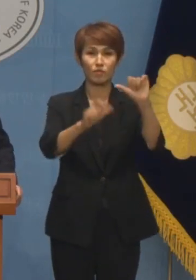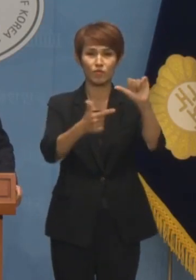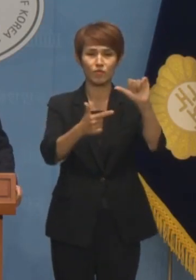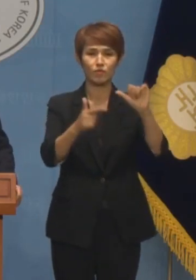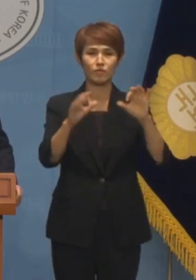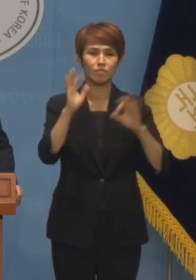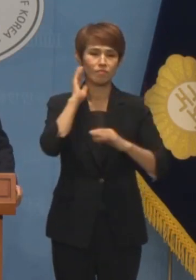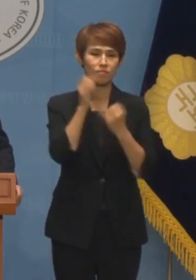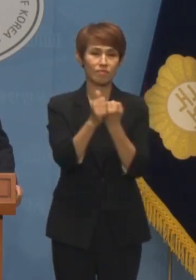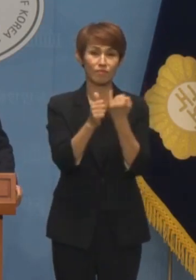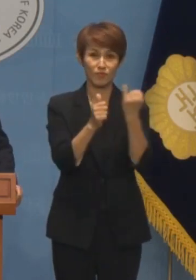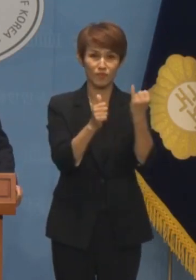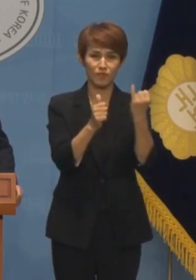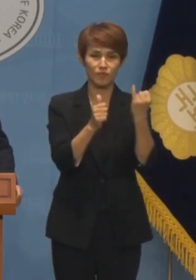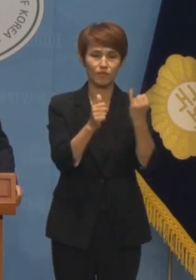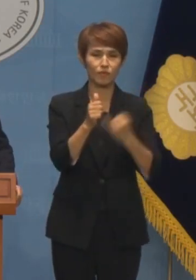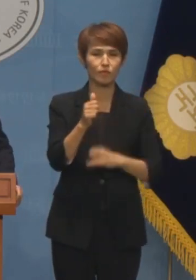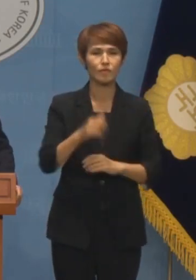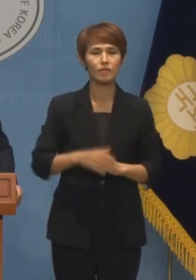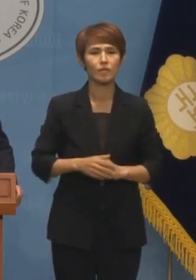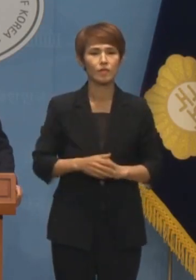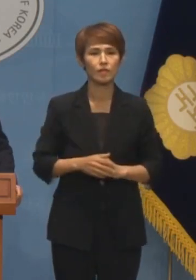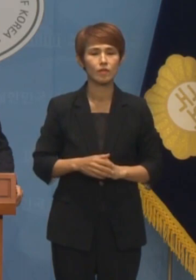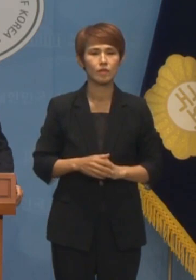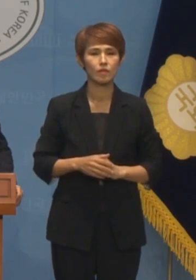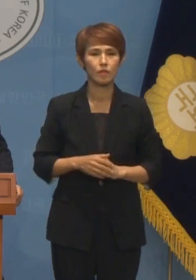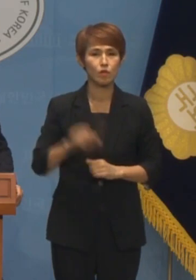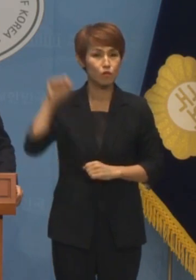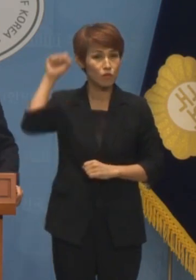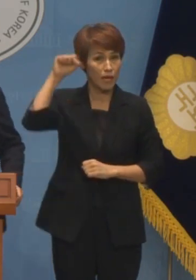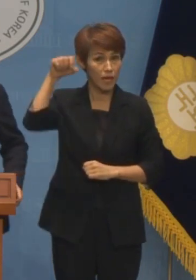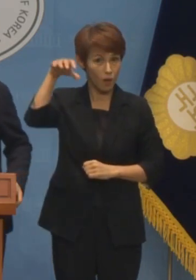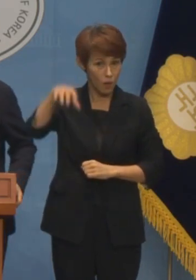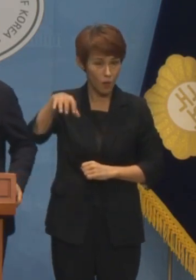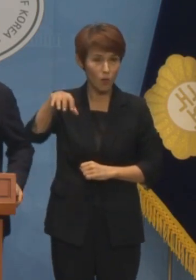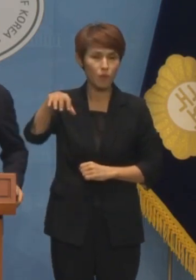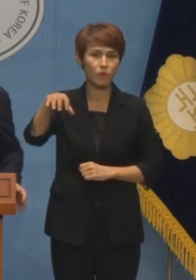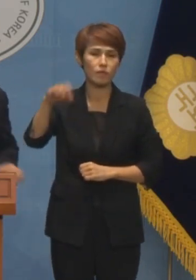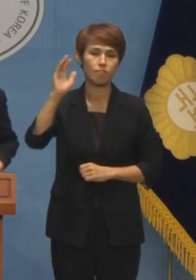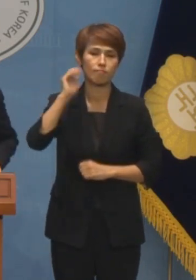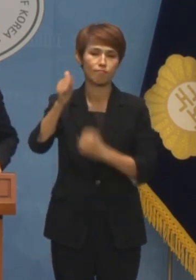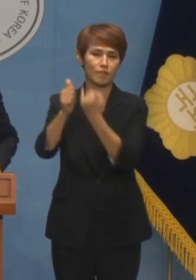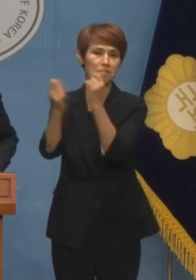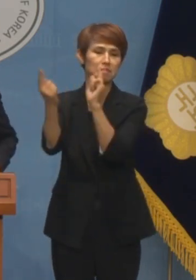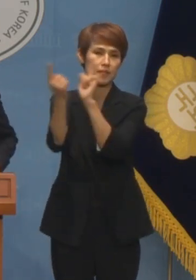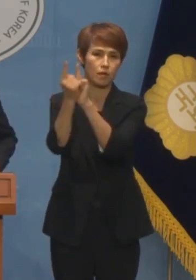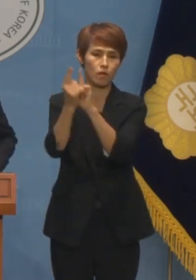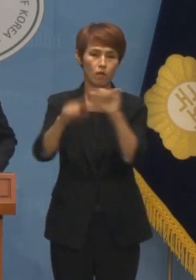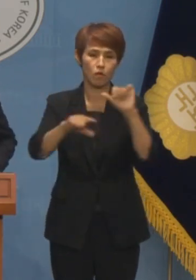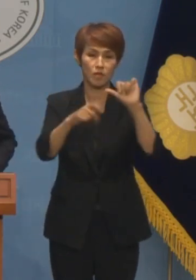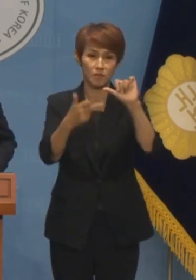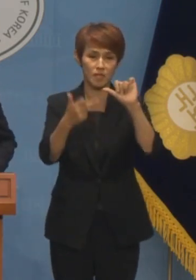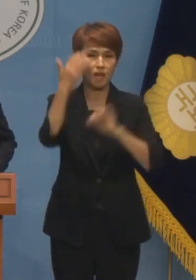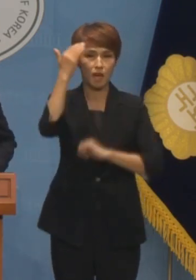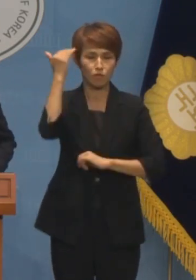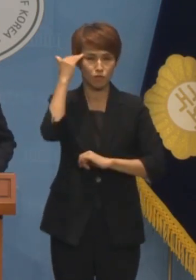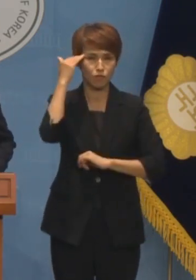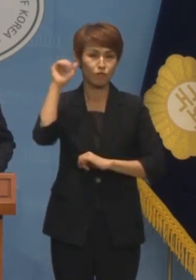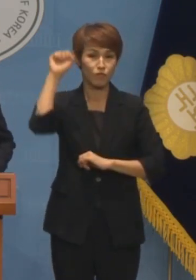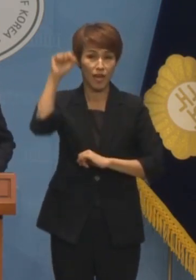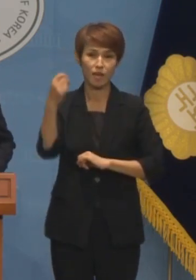김건희 여사가 우크라이나 젤렌스카 영부인을 만나고 5월 17일 날 한국과 우크라이나